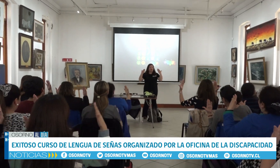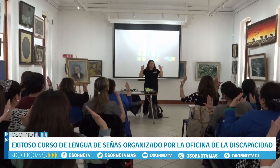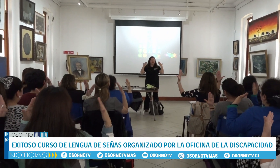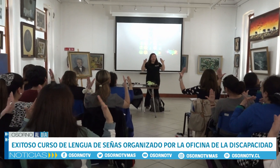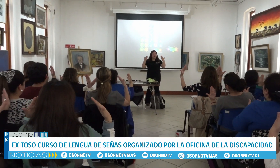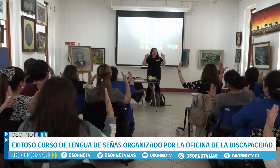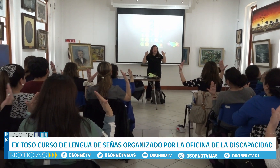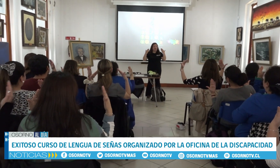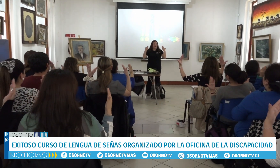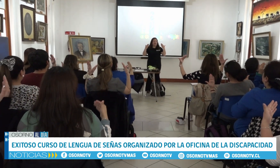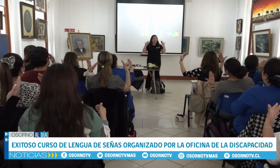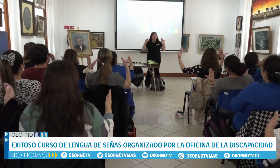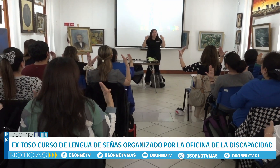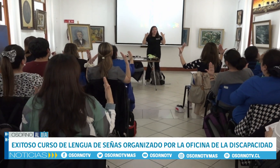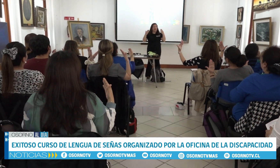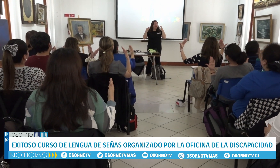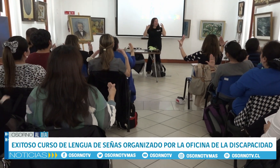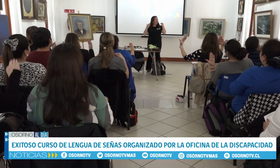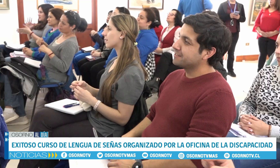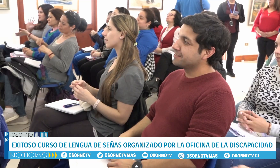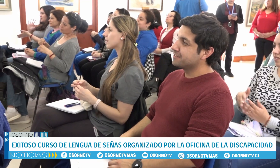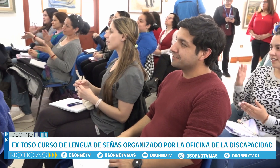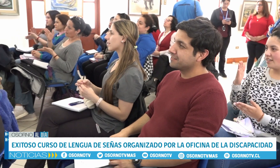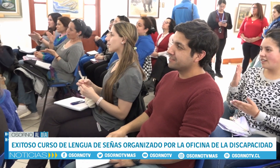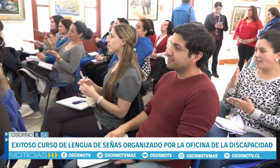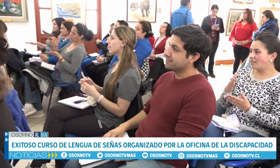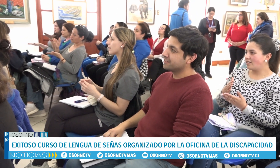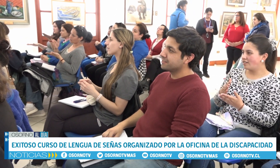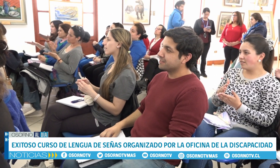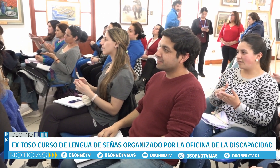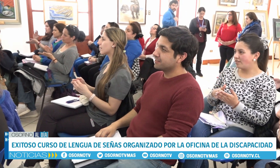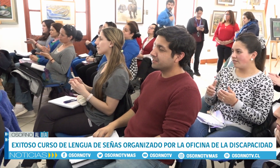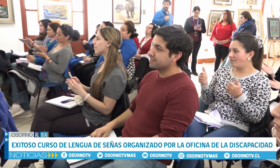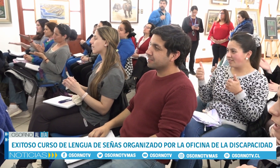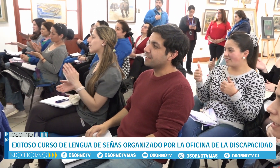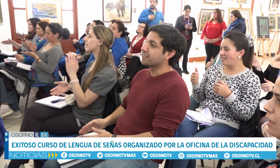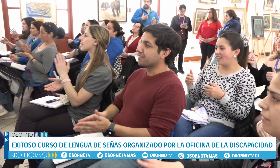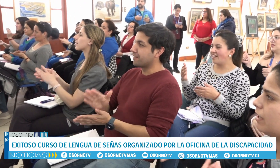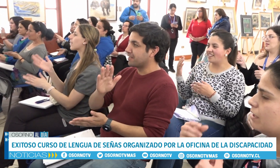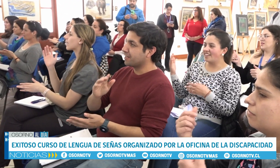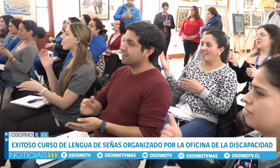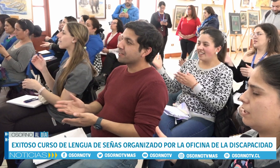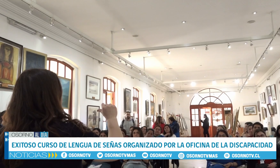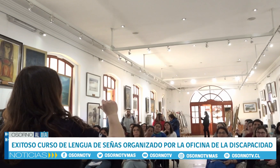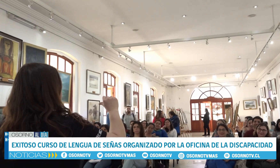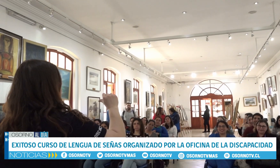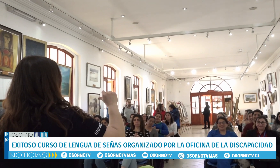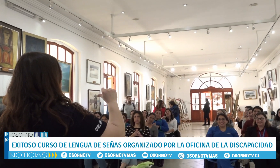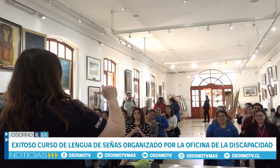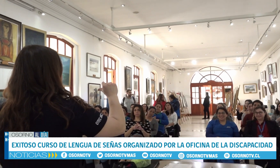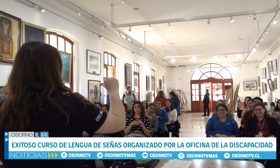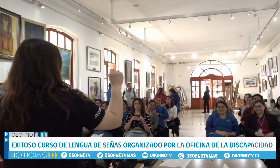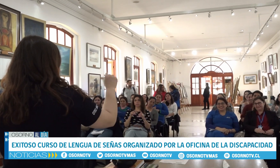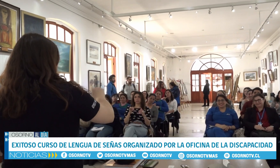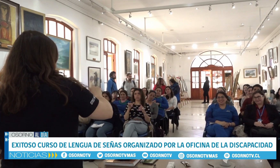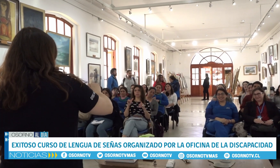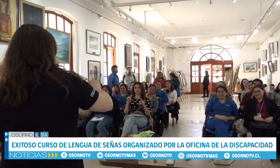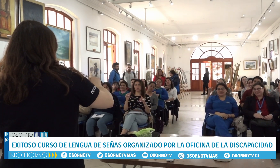araya señaló en lengua de señas que es muy importante entregar este conocimiento y enseñanza en torno a la lengua de señas chilena un valioso paso en materia de